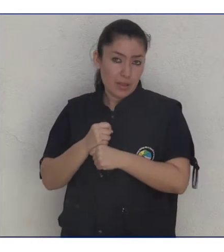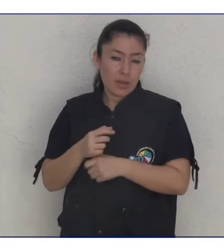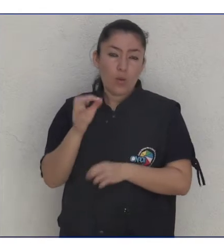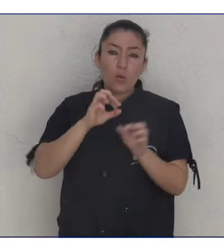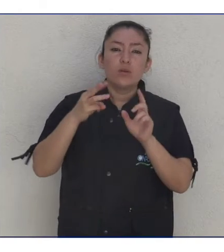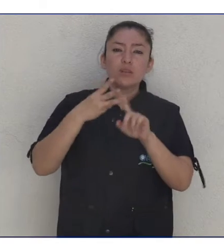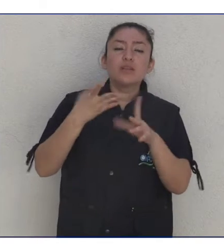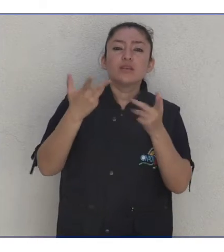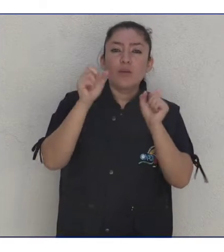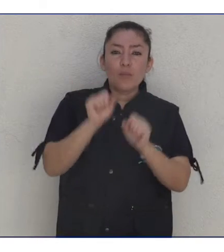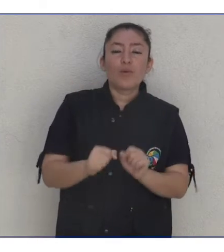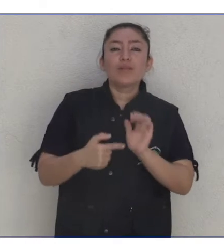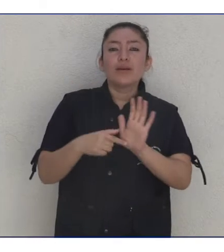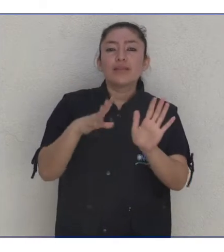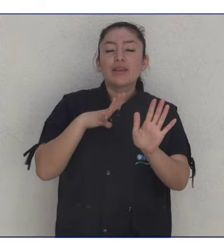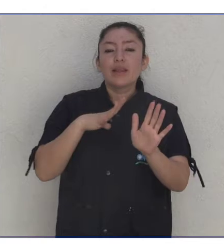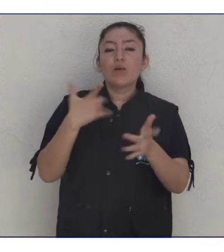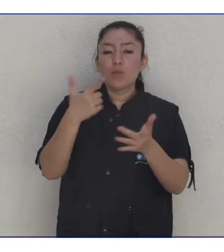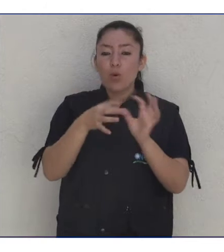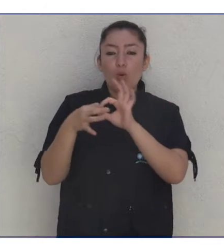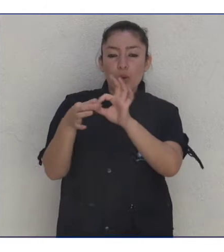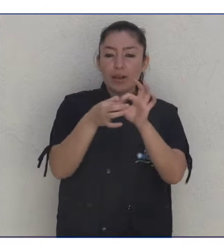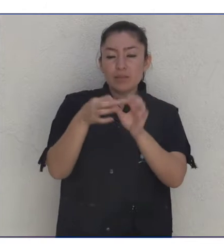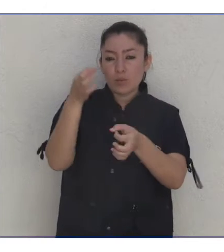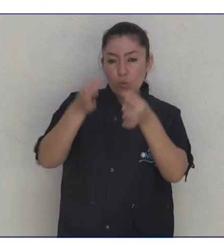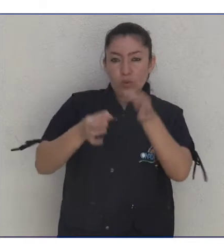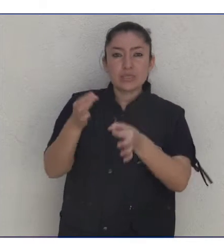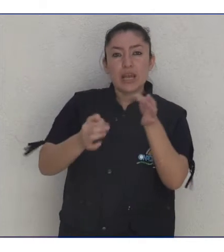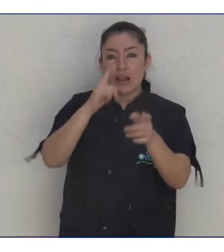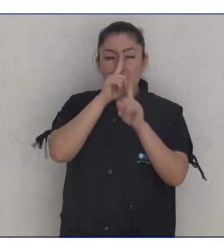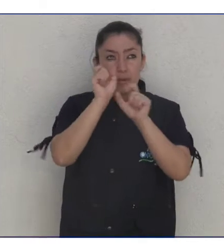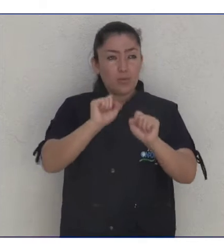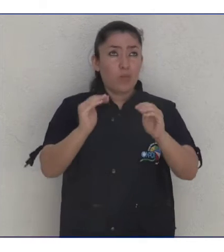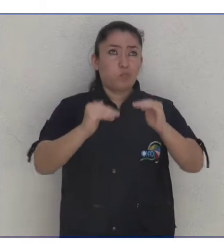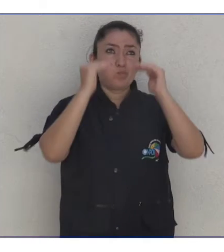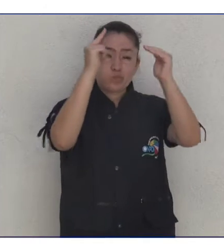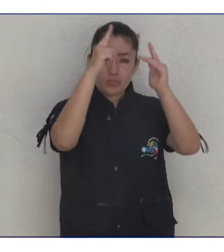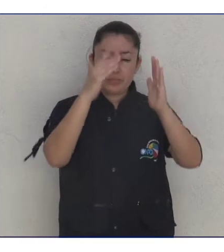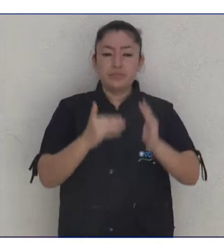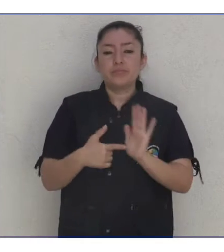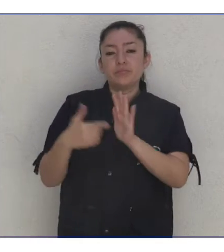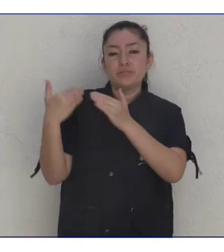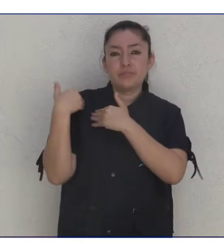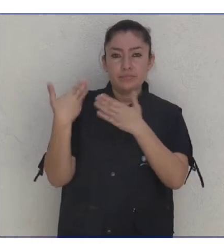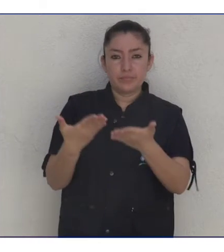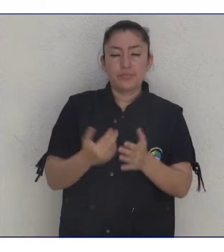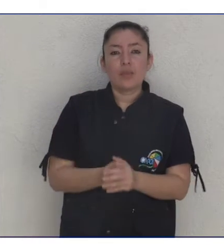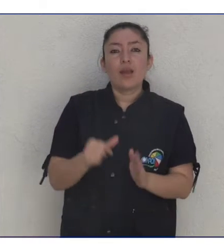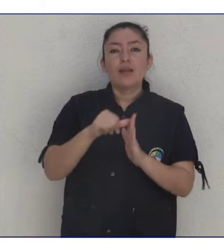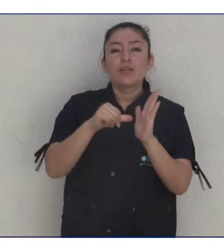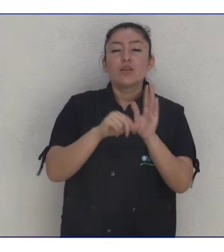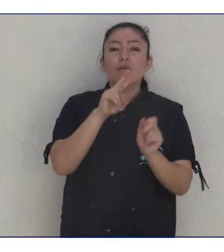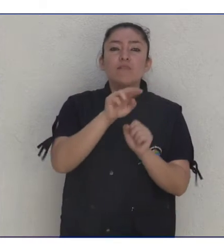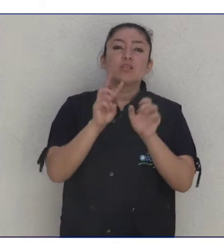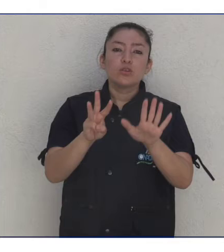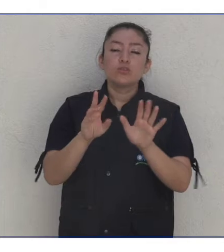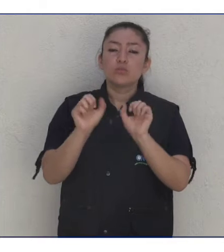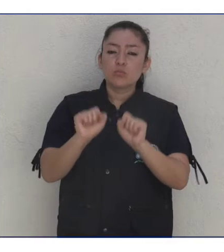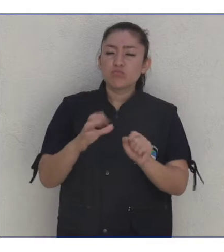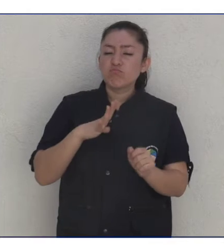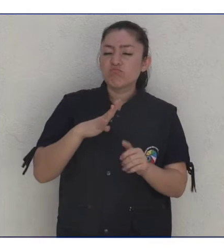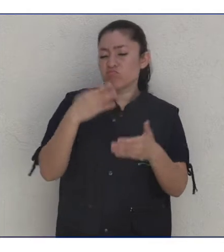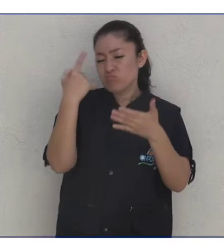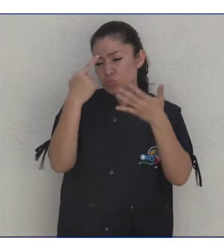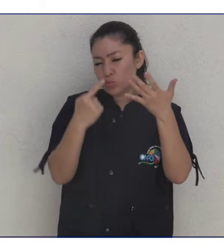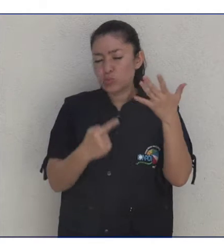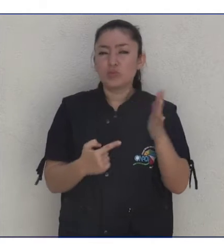O 3. Por resolución del organismo judicial o autoridad judicial competente. Artículo 28. Ampliación del